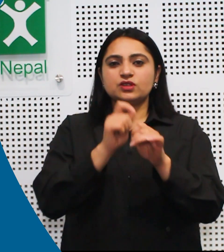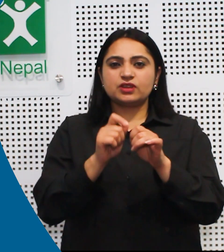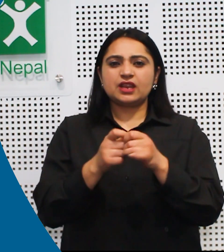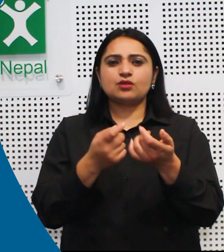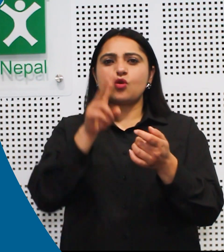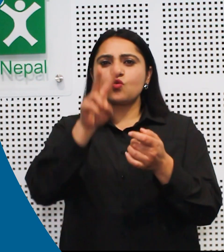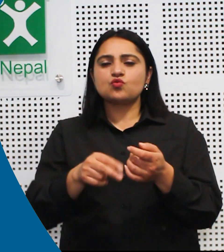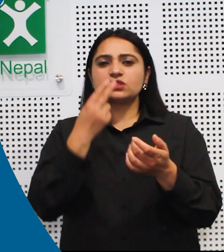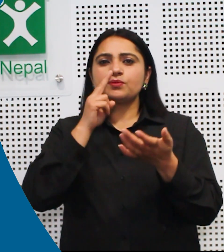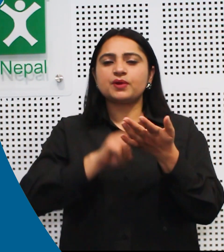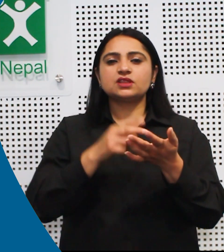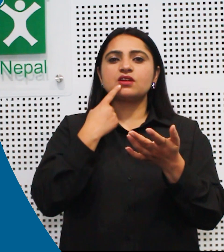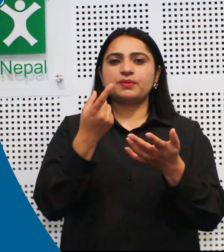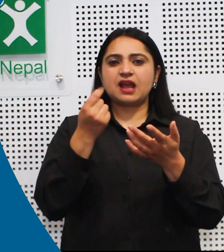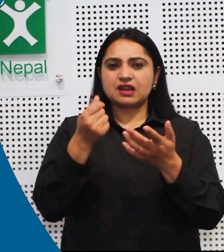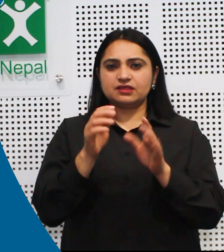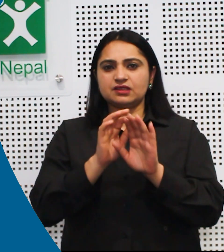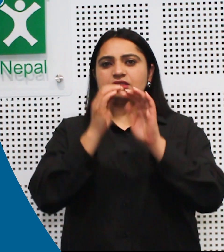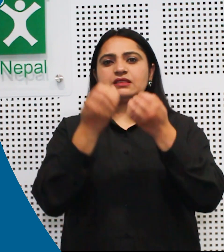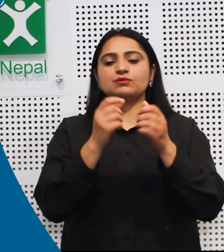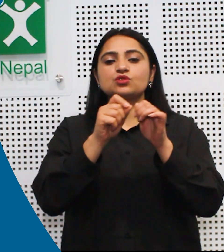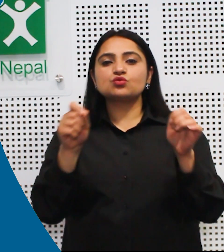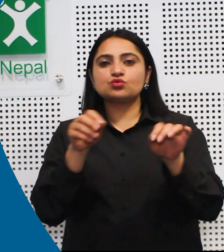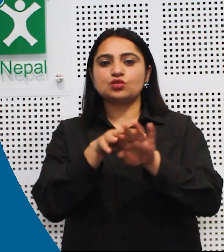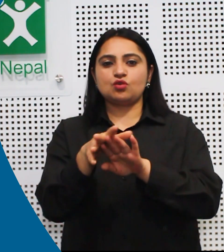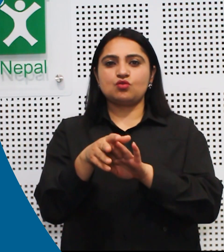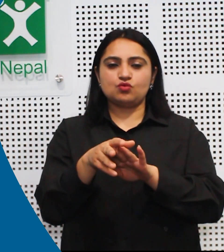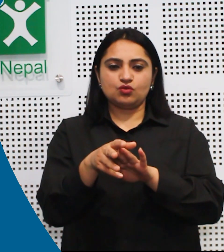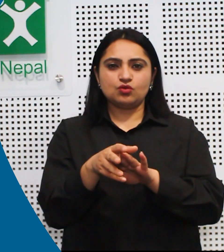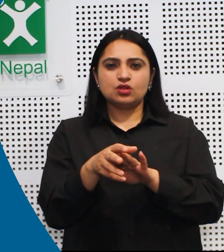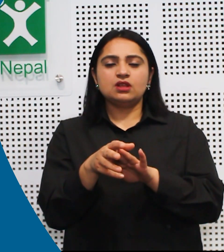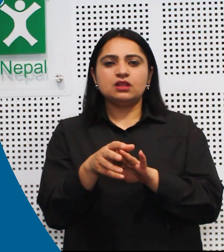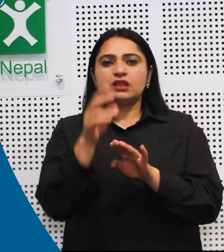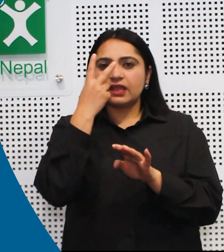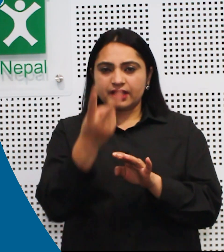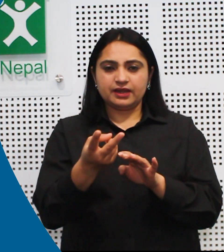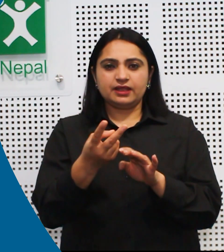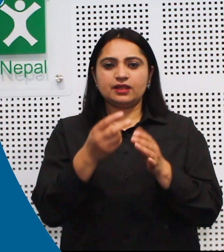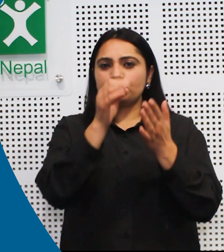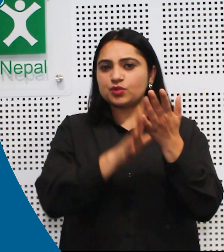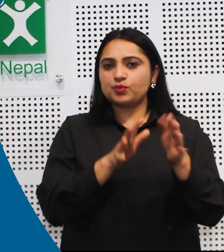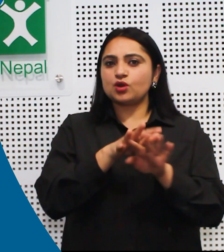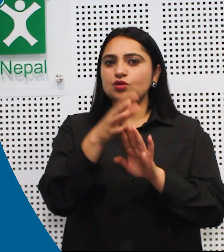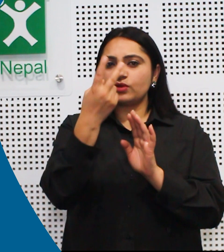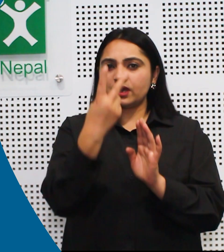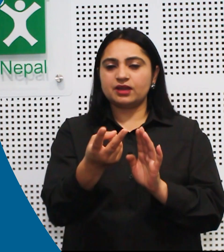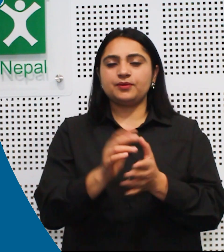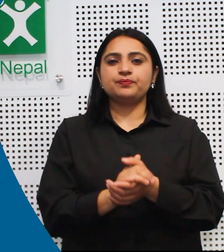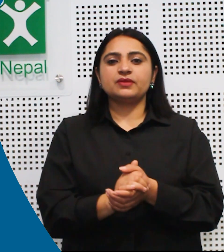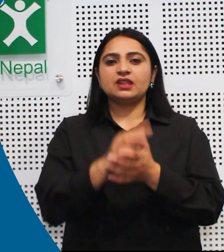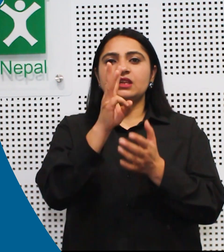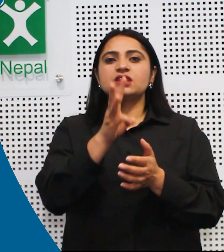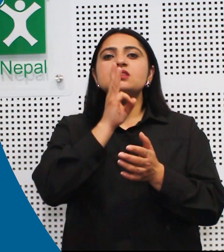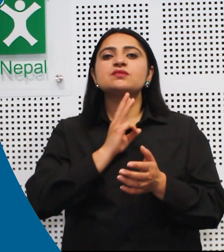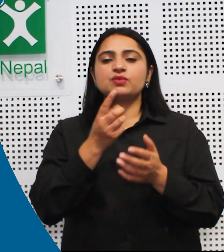भनेको अघि मैले जुन भने आर्थिक सामाजिक परिसूचकहरूको चाहिँ हैन अद्यावधिक गर्ने त्यो विवरणहरू हुने भयो। सँगसँगै चाहिँ 3